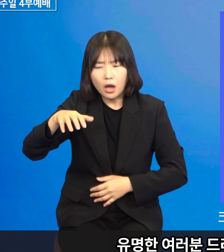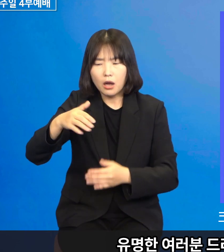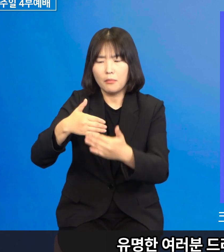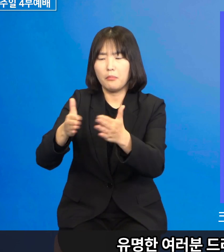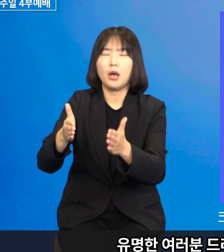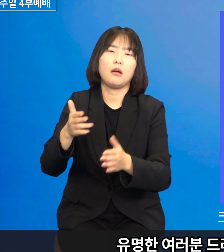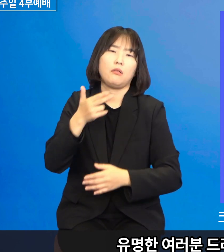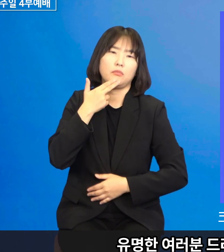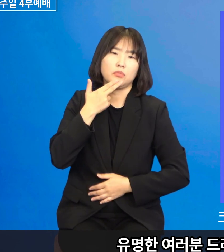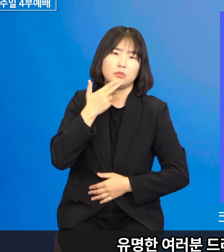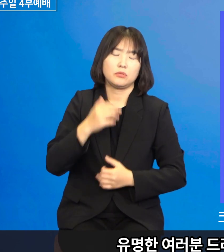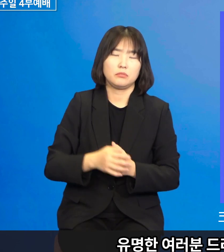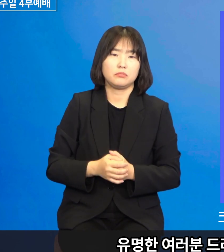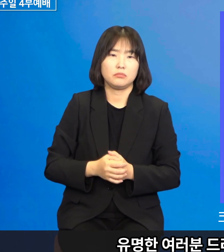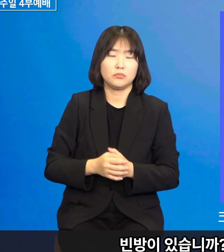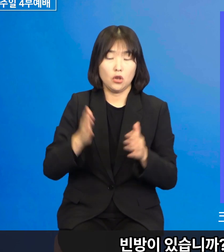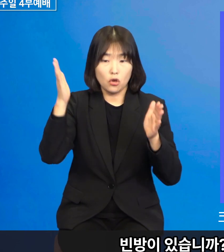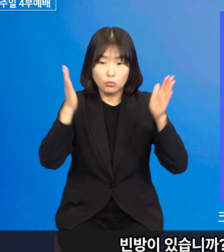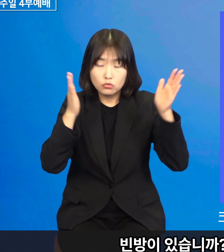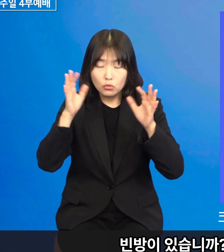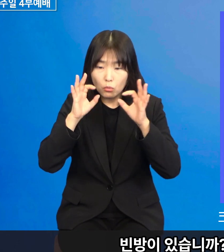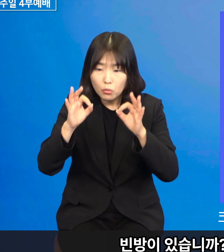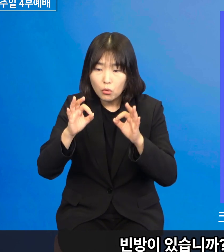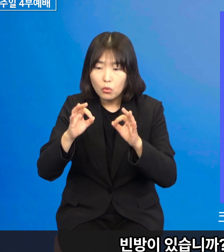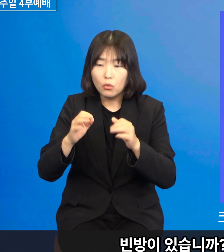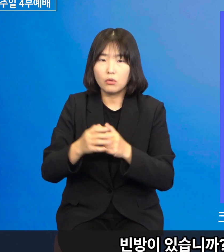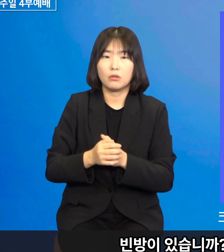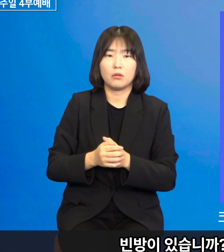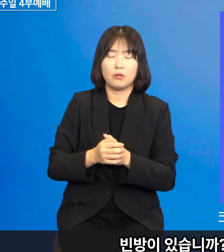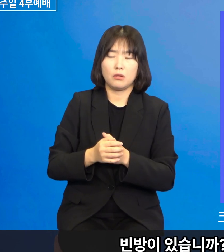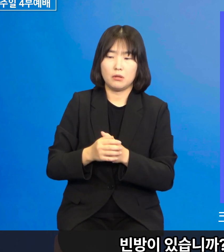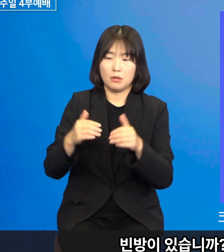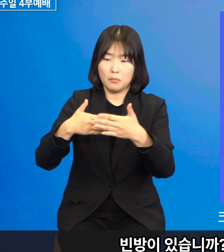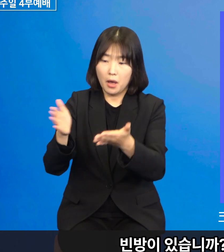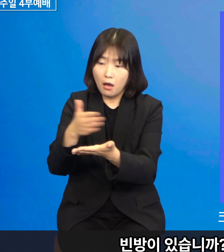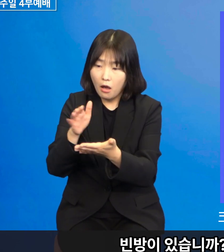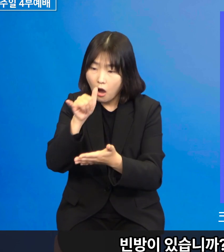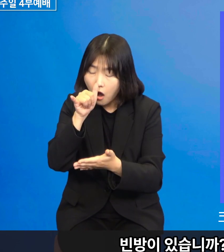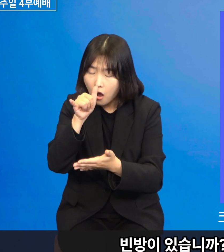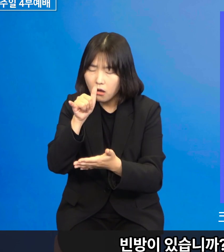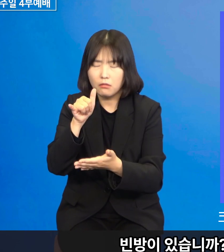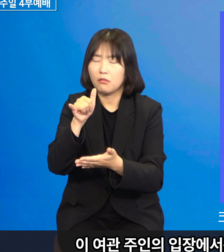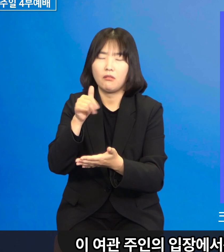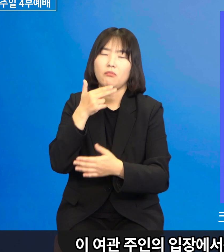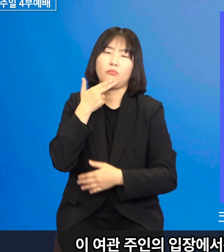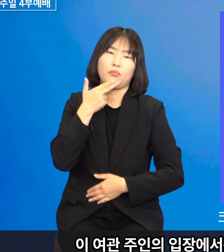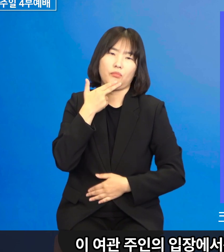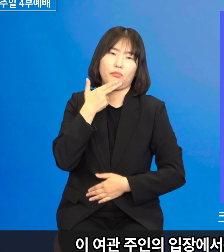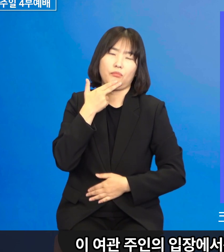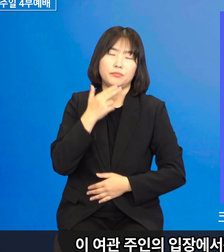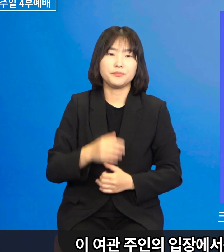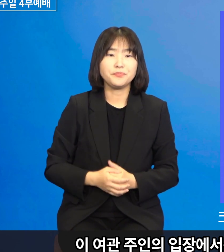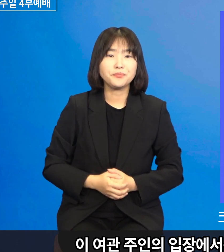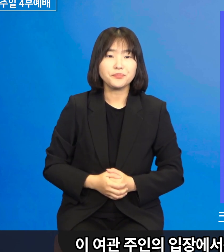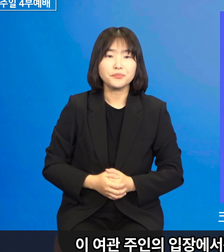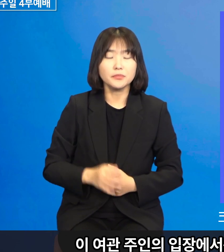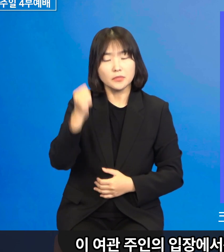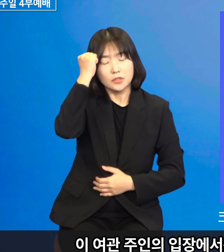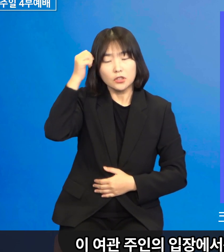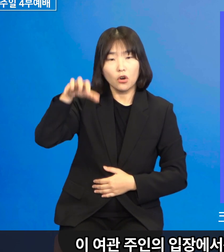여러분 드라마 뮤지컬도 보시면 빈 방이 있습니까? 빈 방이 없었어요. 이 여관